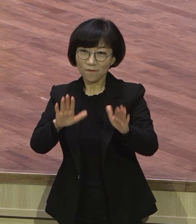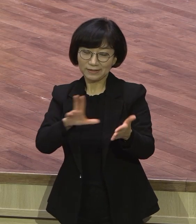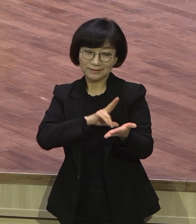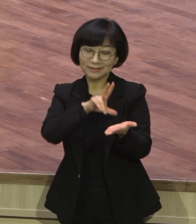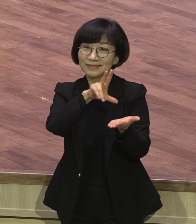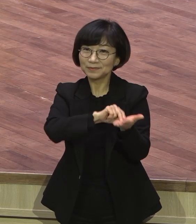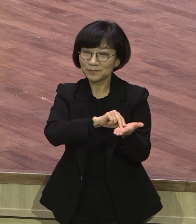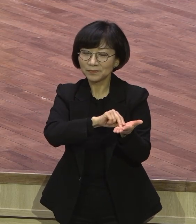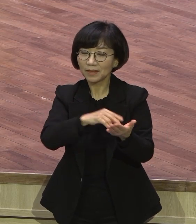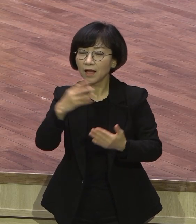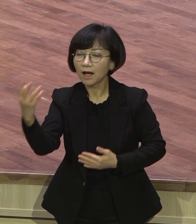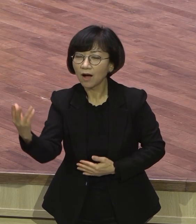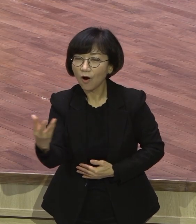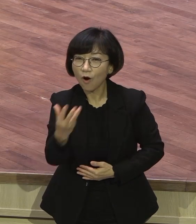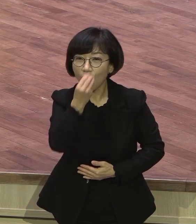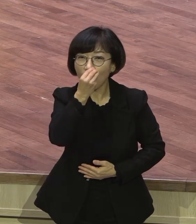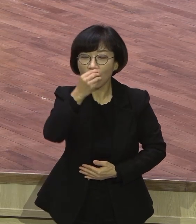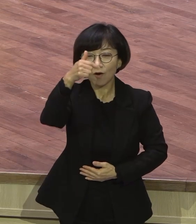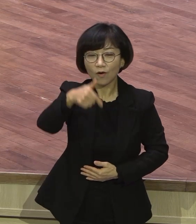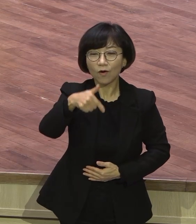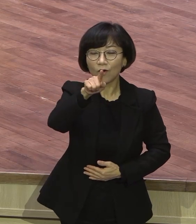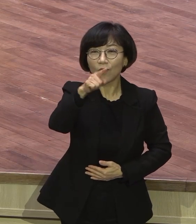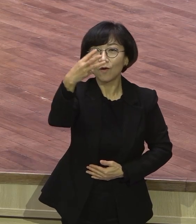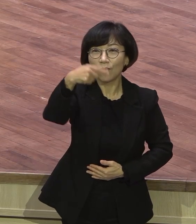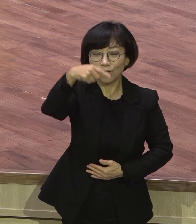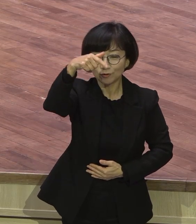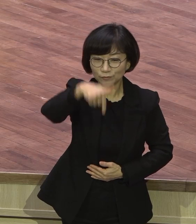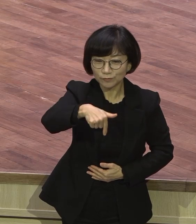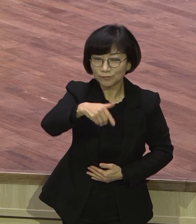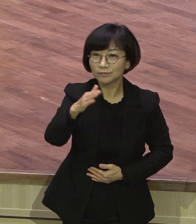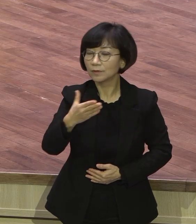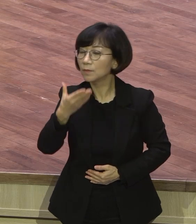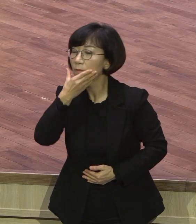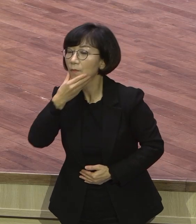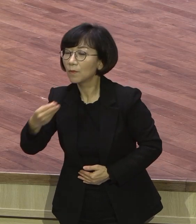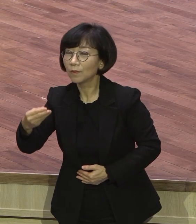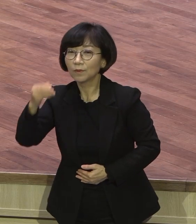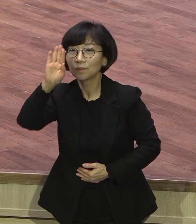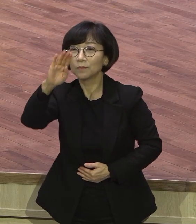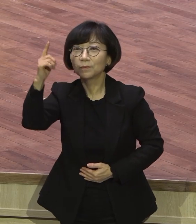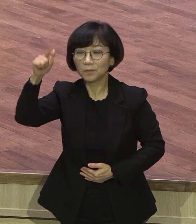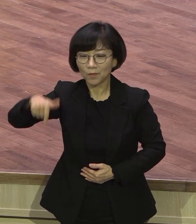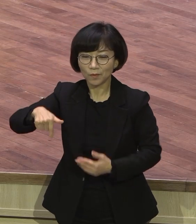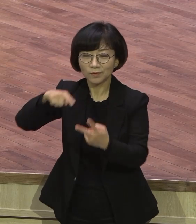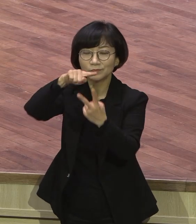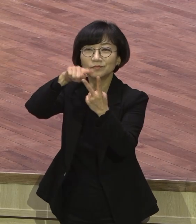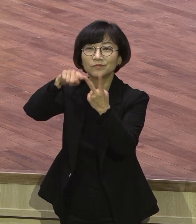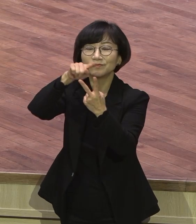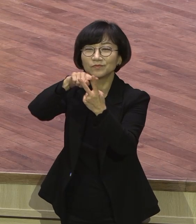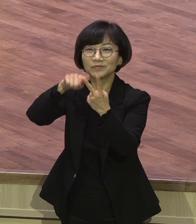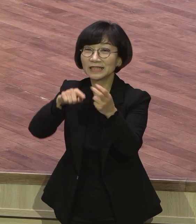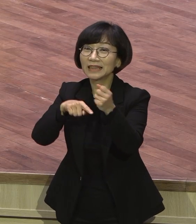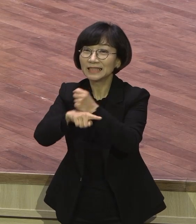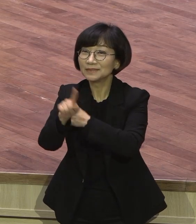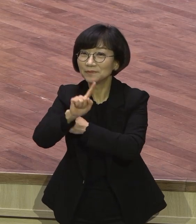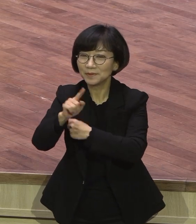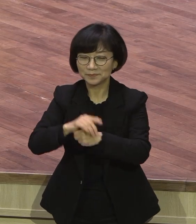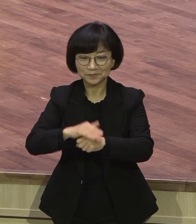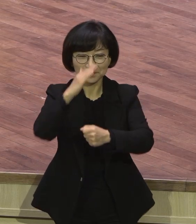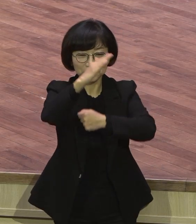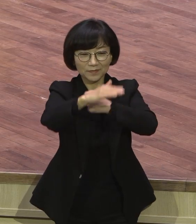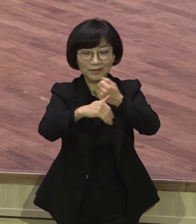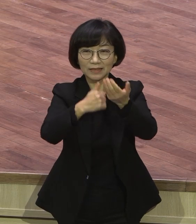나와왔습니다. 거룩과 복. 거룩, 거룩, 그리고 복. 성경적